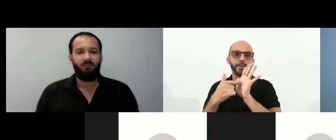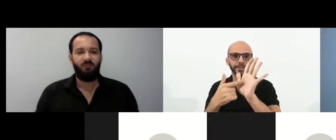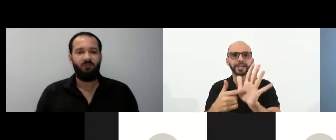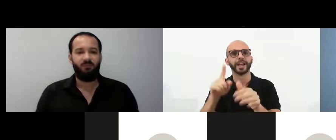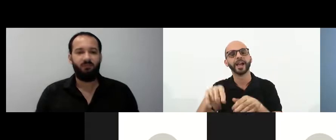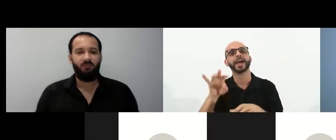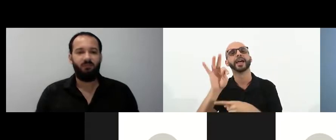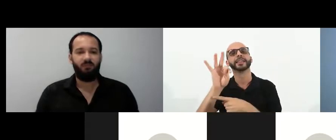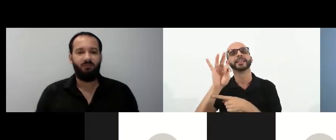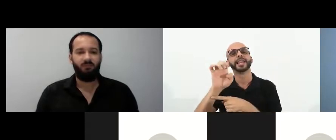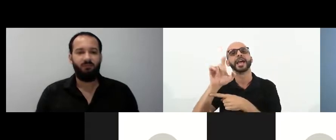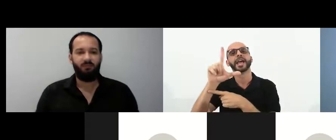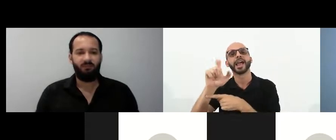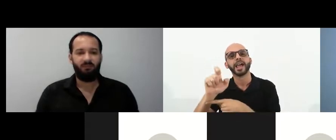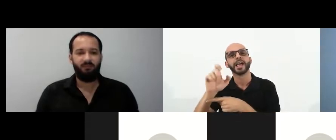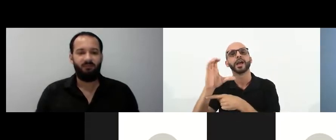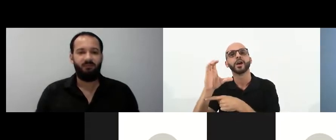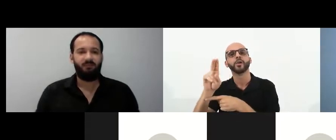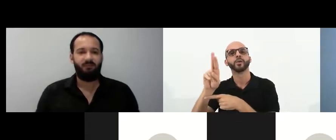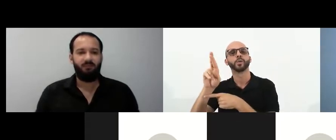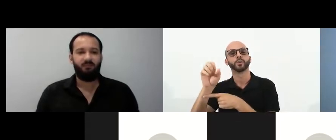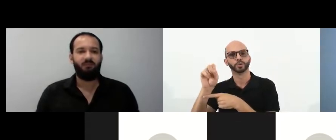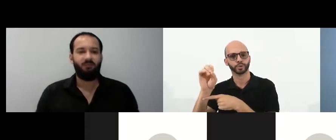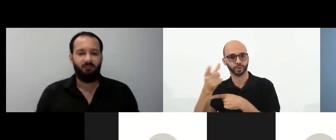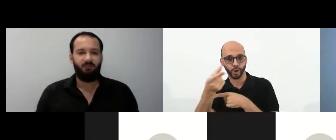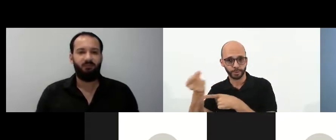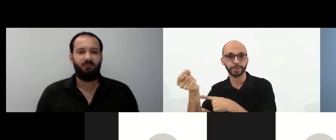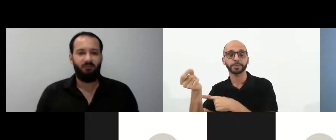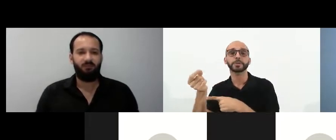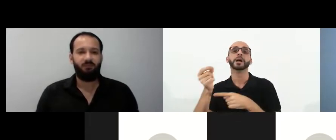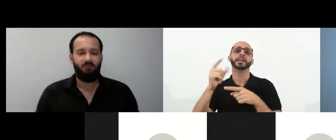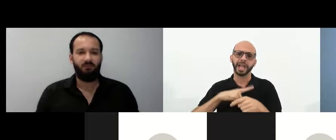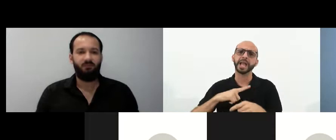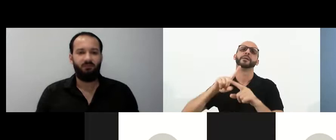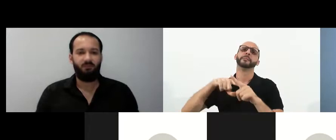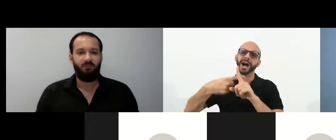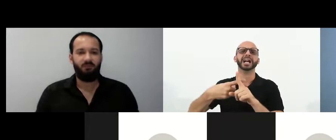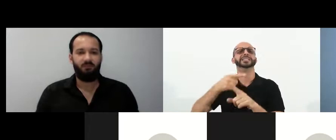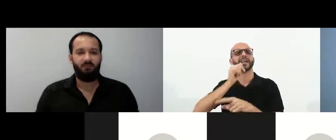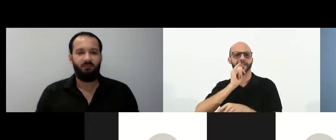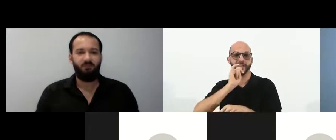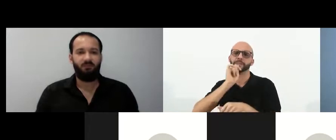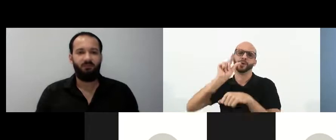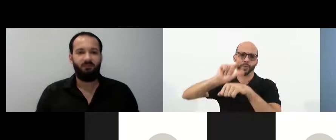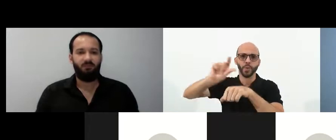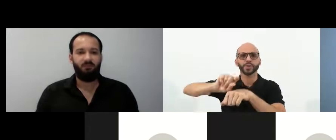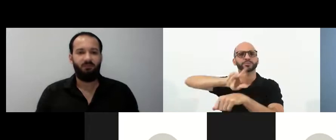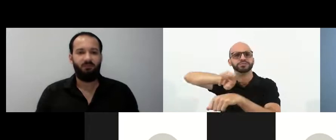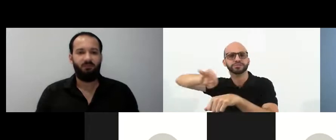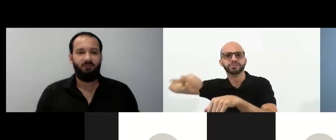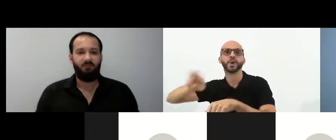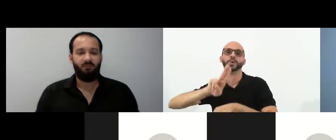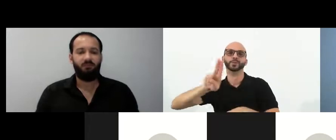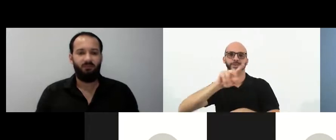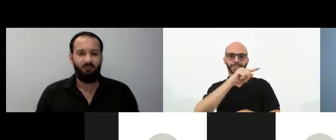queriam fazer o curso, que estavam terminando o ensino médio, que era o telecurso, no caso, quem queria fazer.